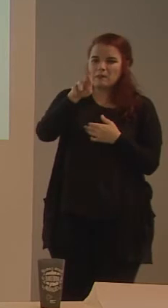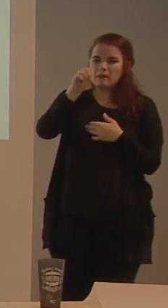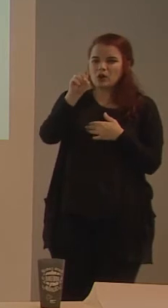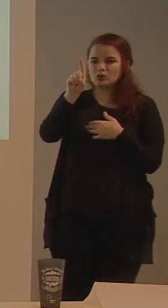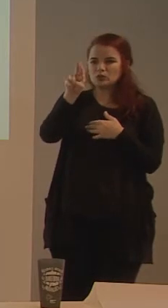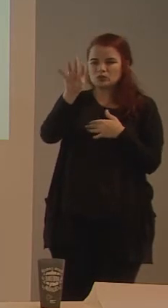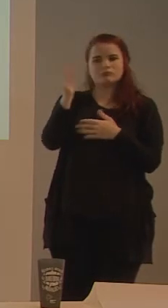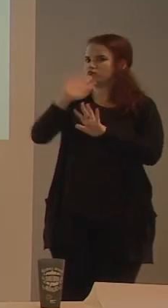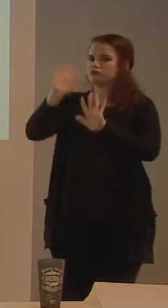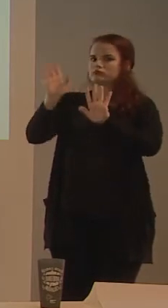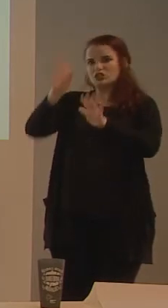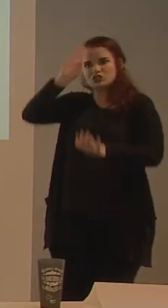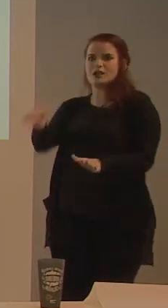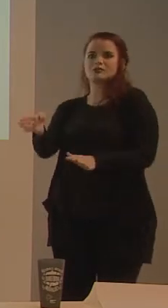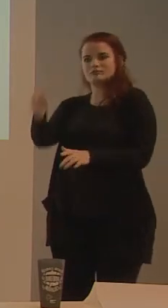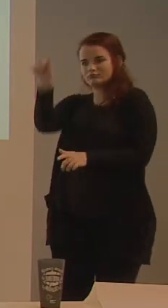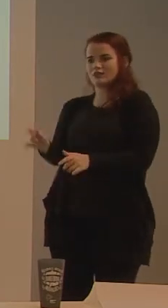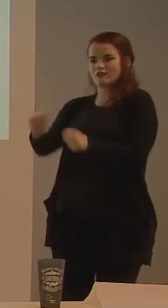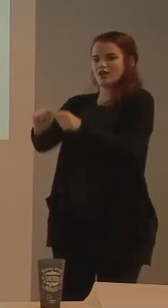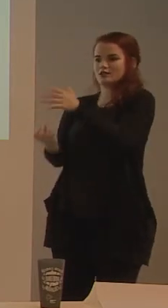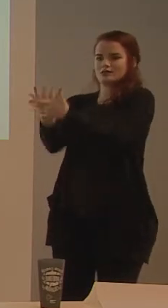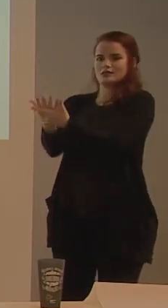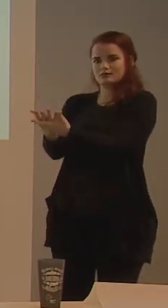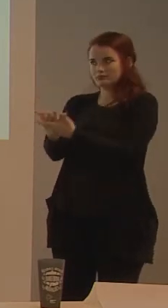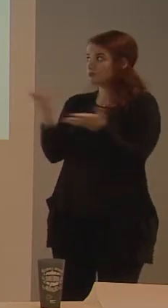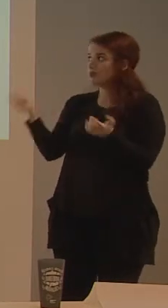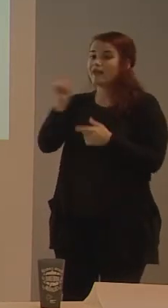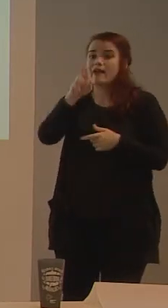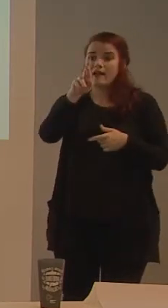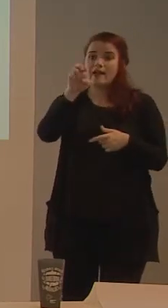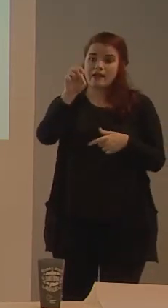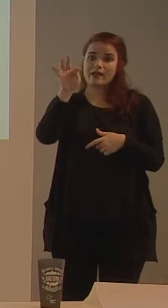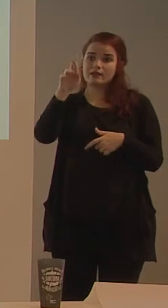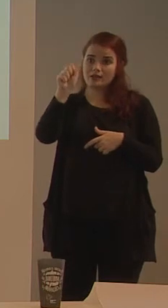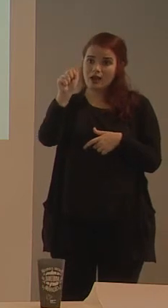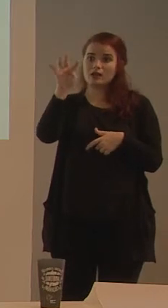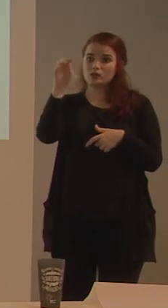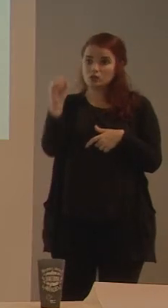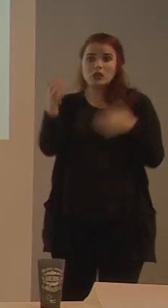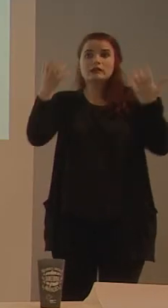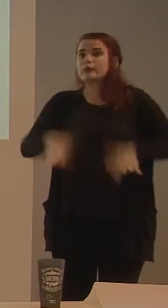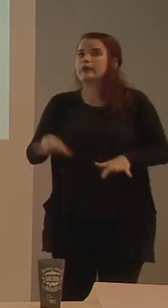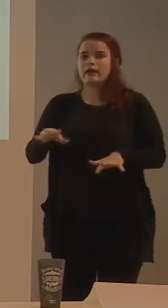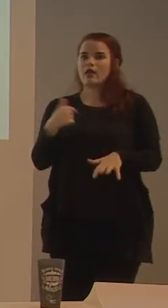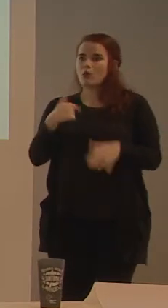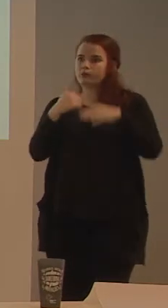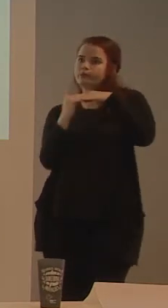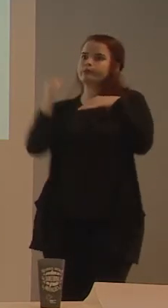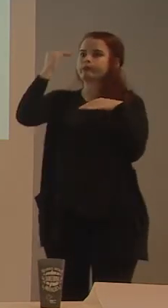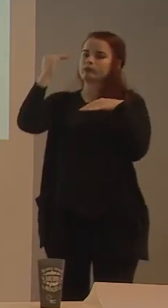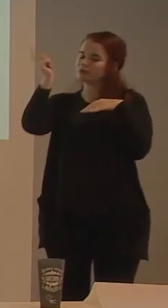diminuir os custos drasticamente. Mas a Retrato não quer só ser uma organização exponencial, a gente também